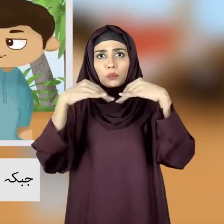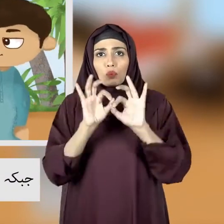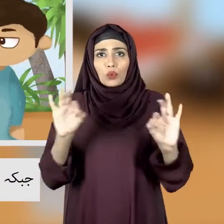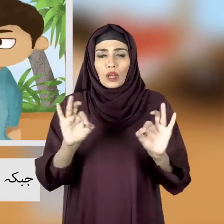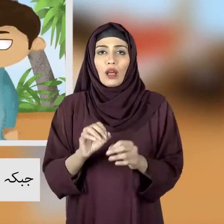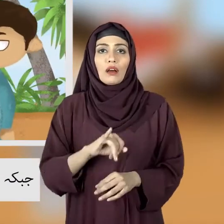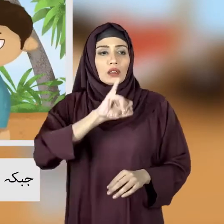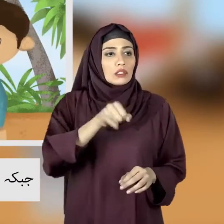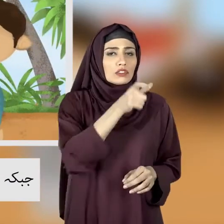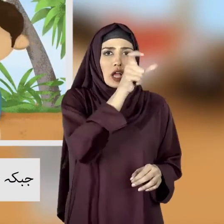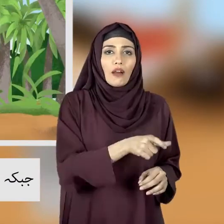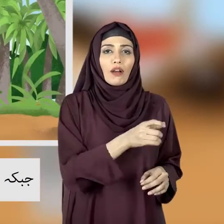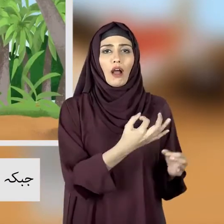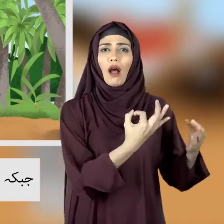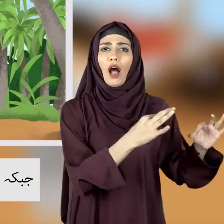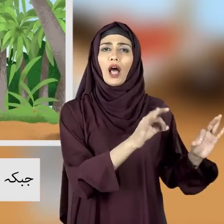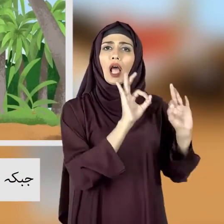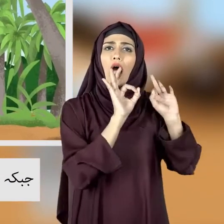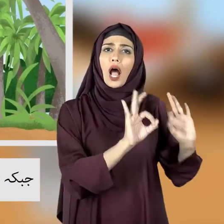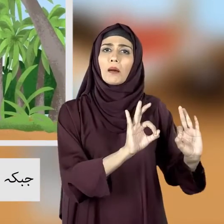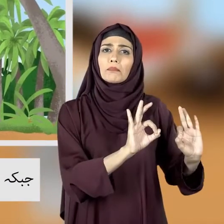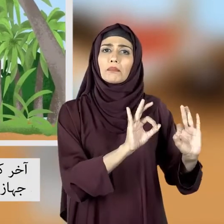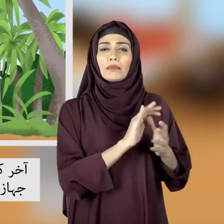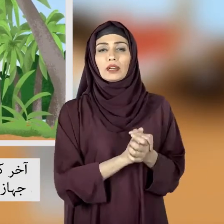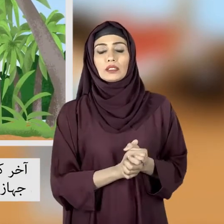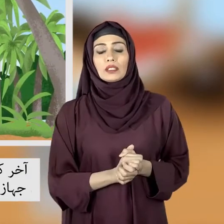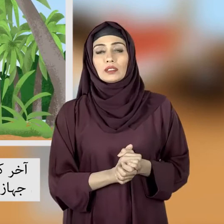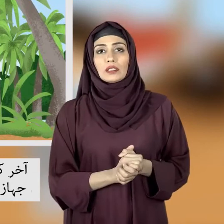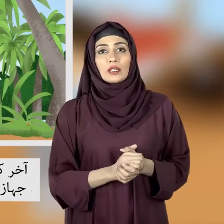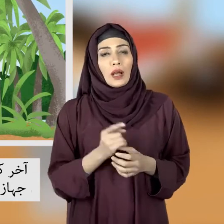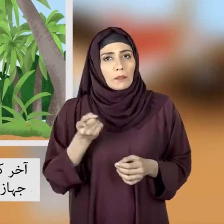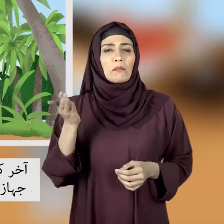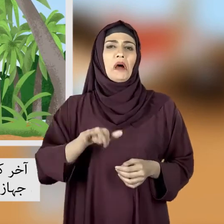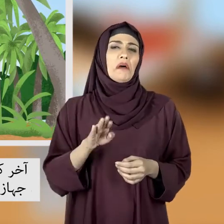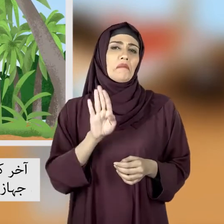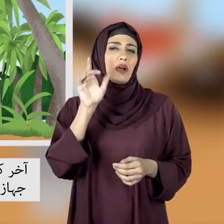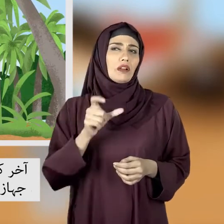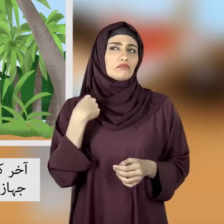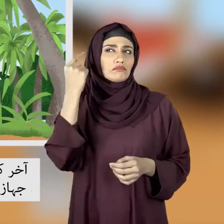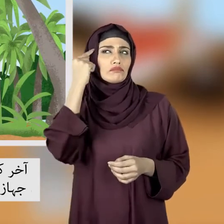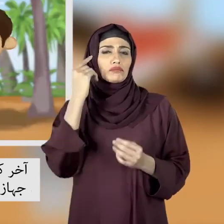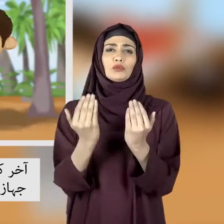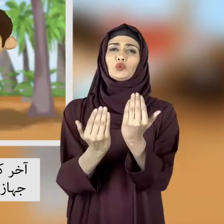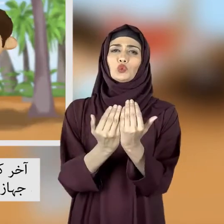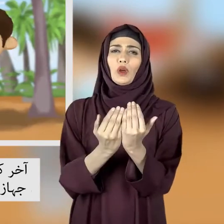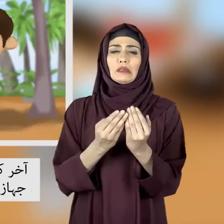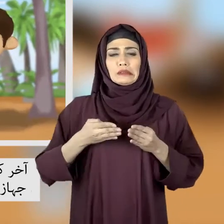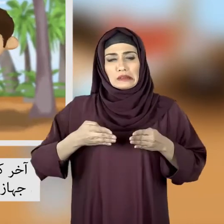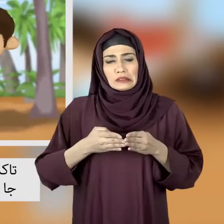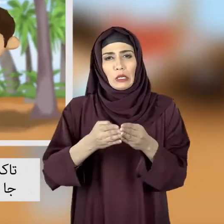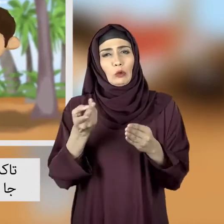جبکہ جعفر کے پاس اب تک کچھ بھی نہ تھا۔ آخر کار بلال نے دعا مانگی کہ انہیں ایک بحری جہاز مل